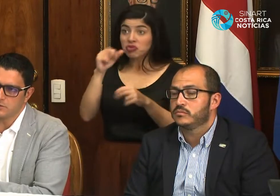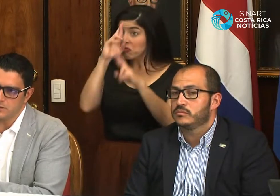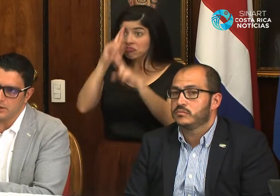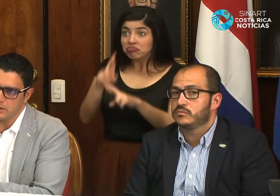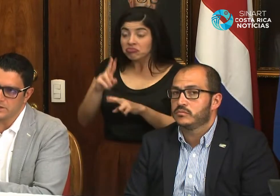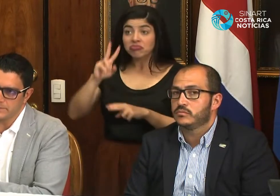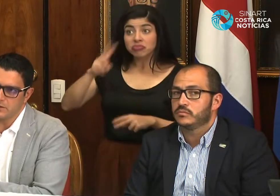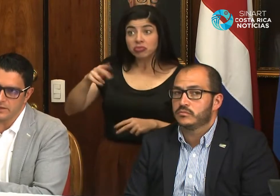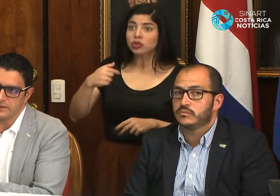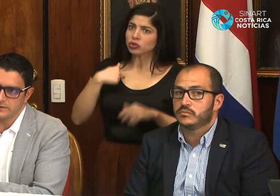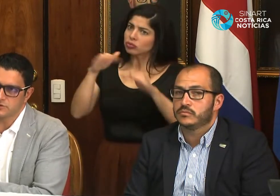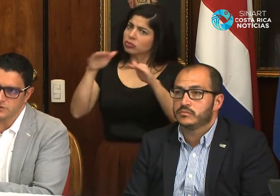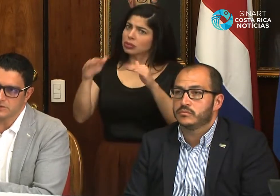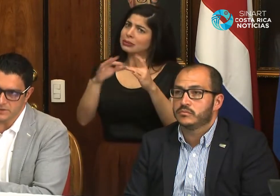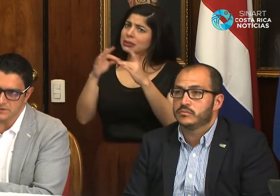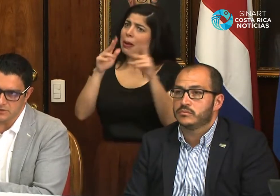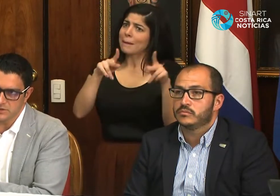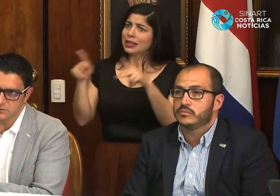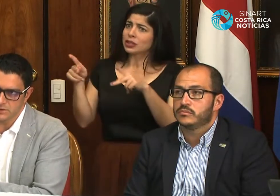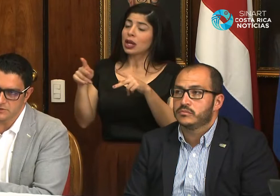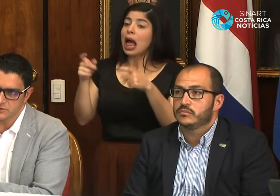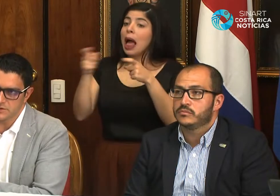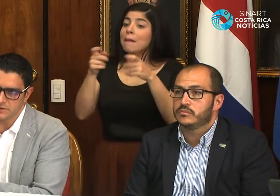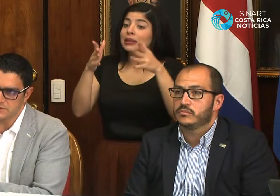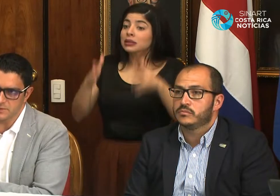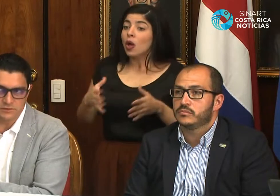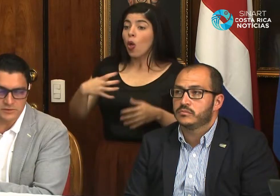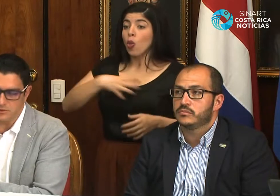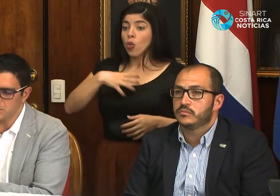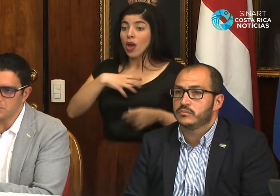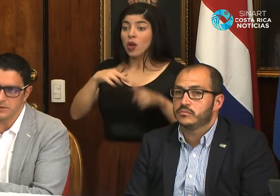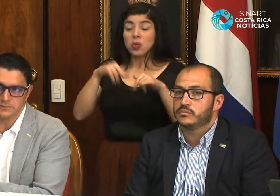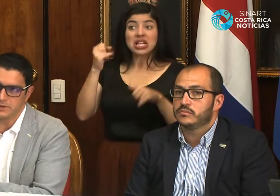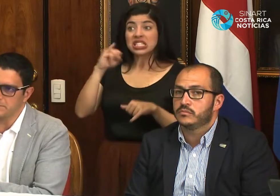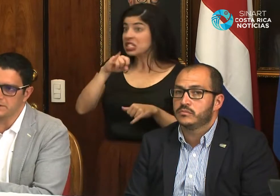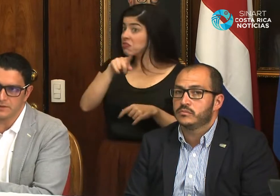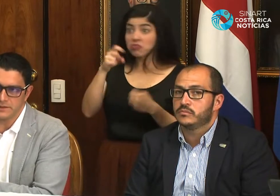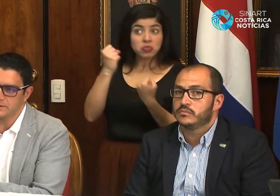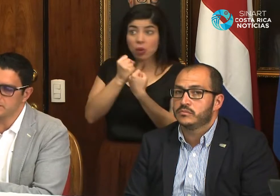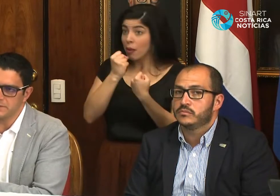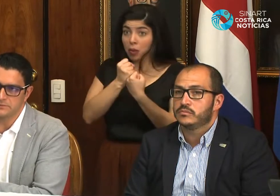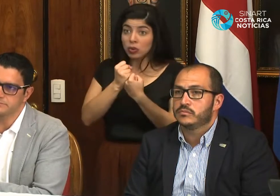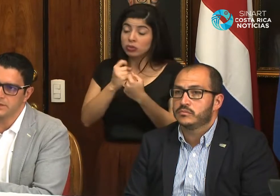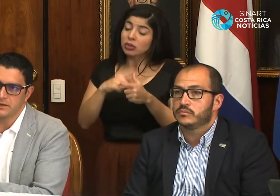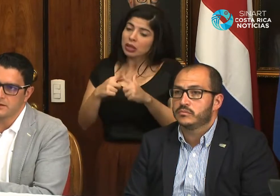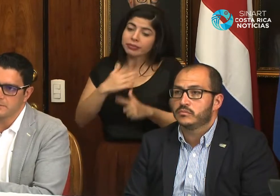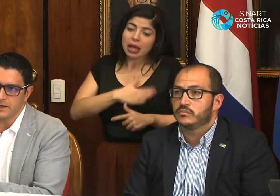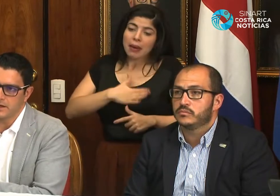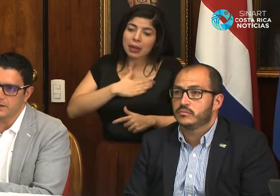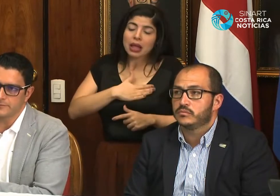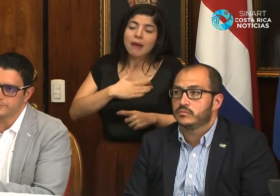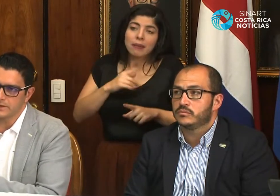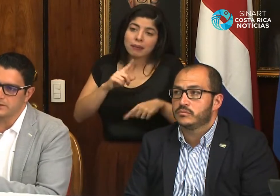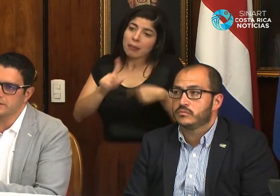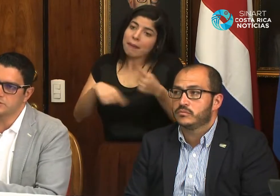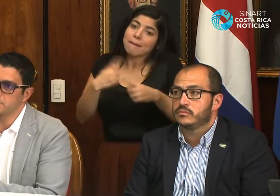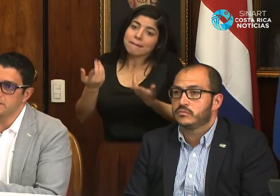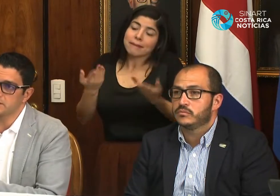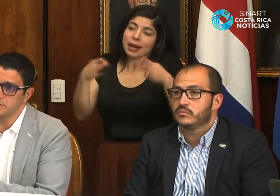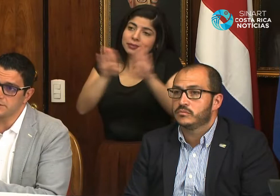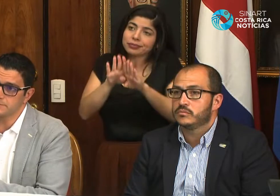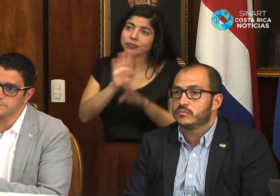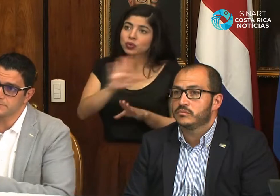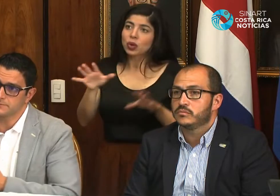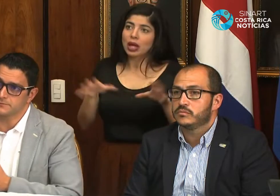aquí hago el llamado a la gente, son los administradores y dueños de estos establecimientos, si no colaboran, pues lamentablemente también van a tener que